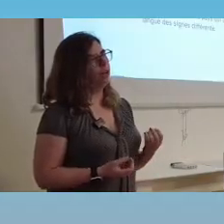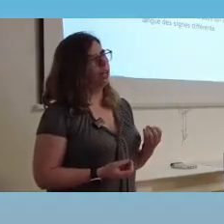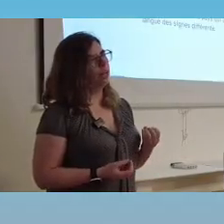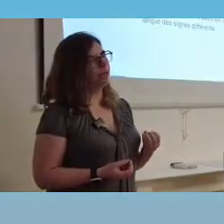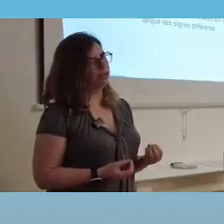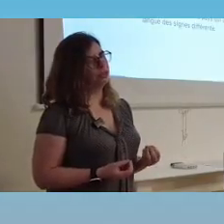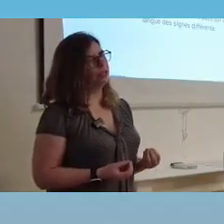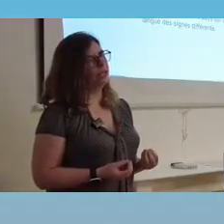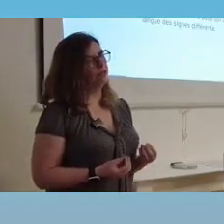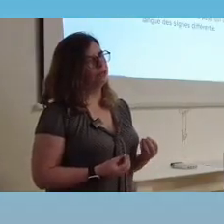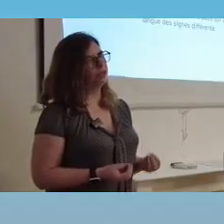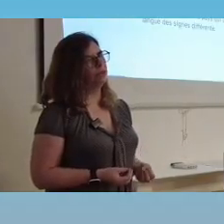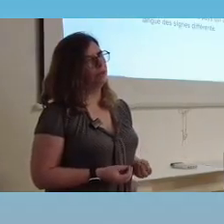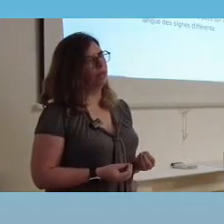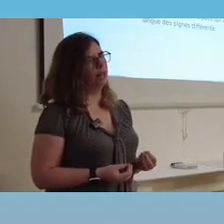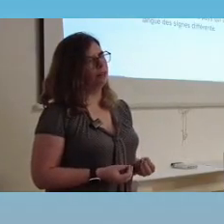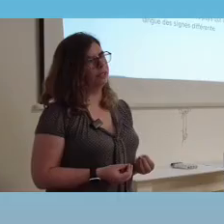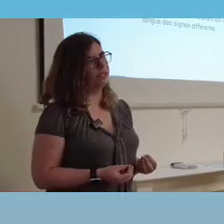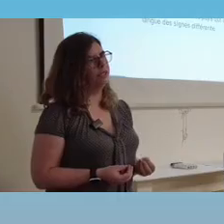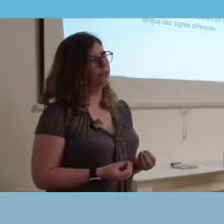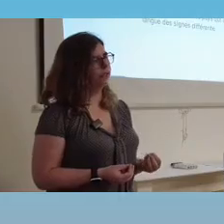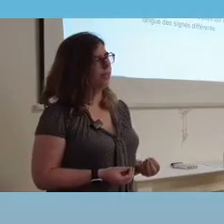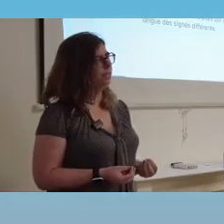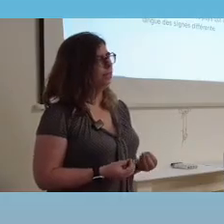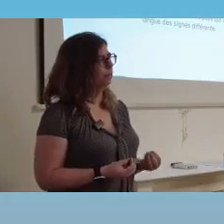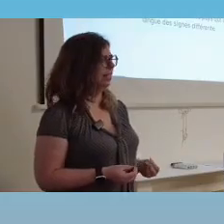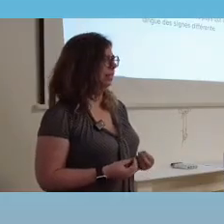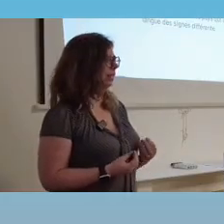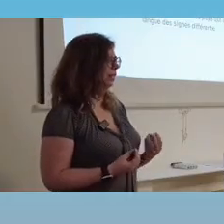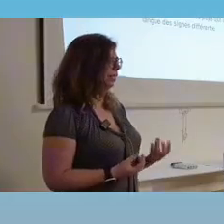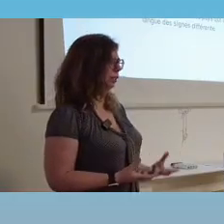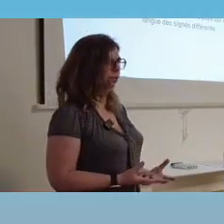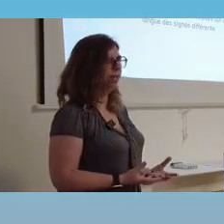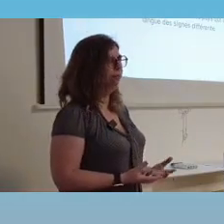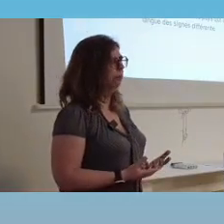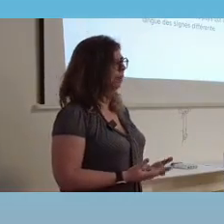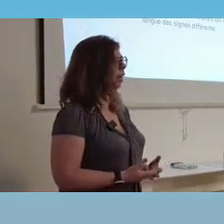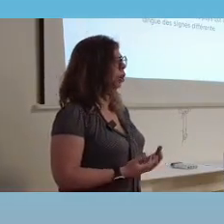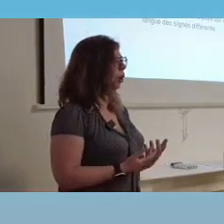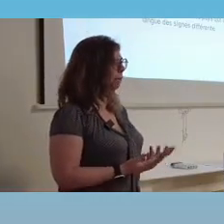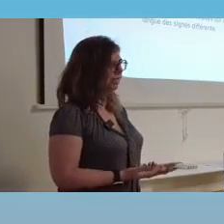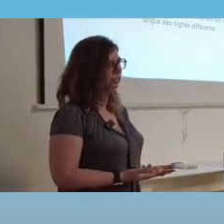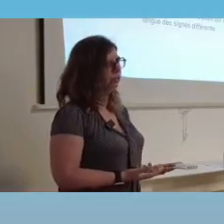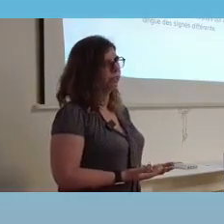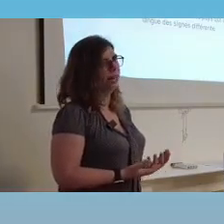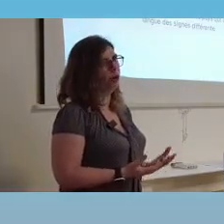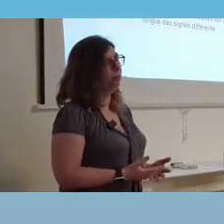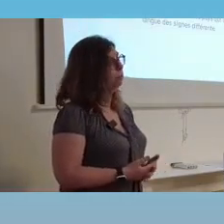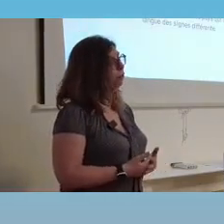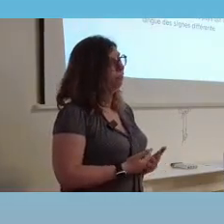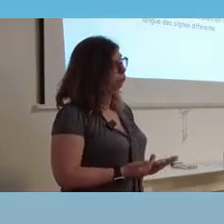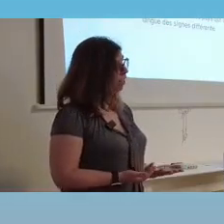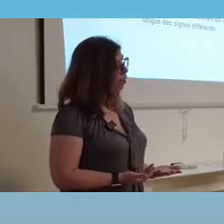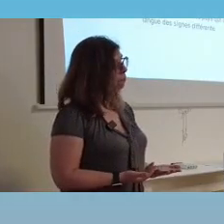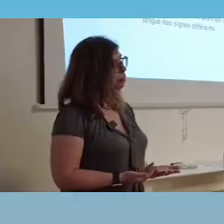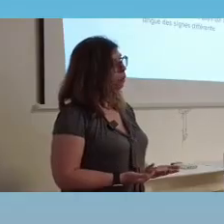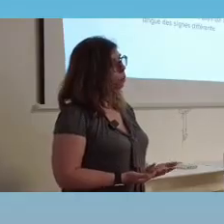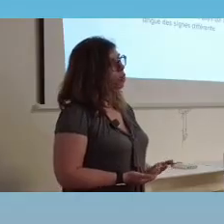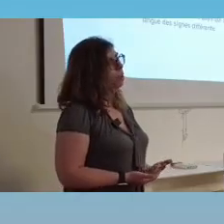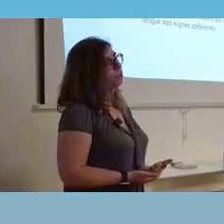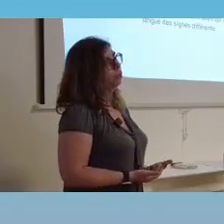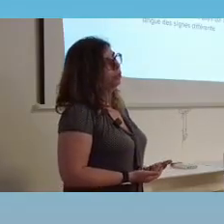Malheureusement, la base de données contenant la langue des signes française n'est pas disponible, n'est pas open source et complètement